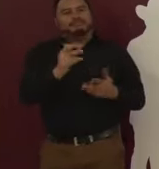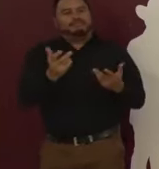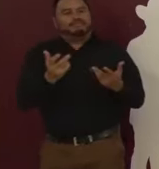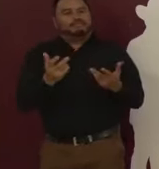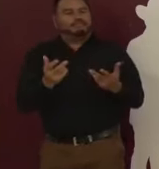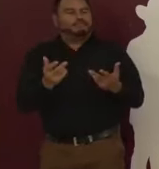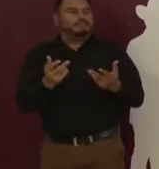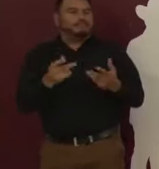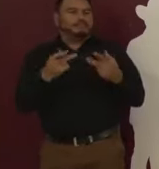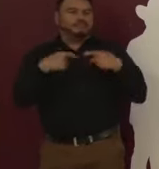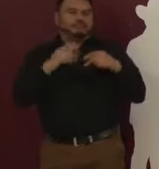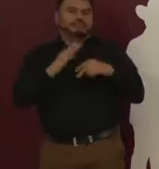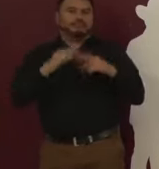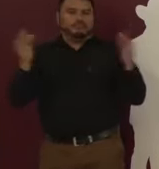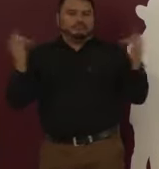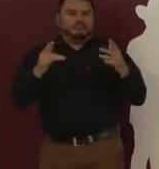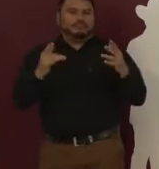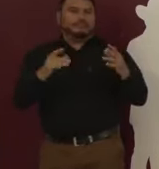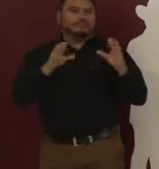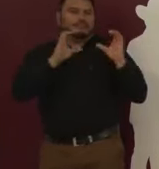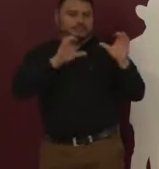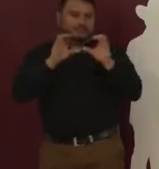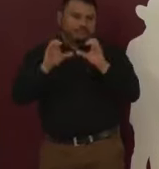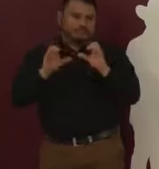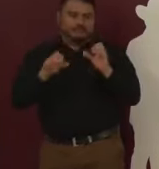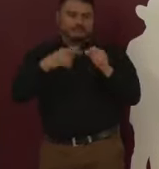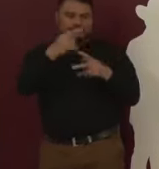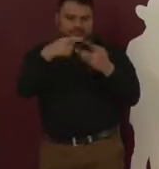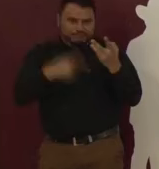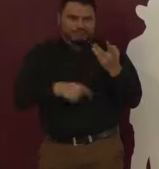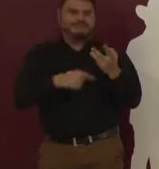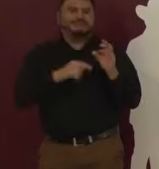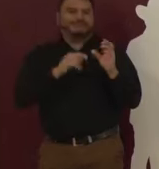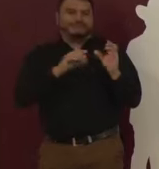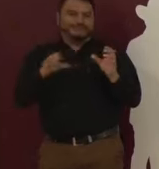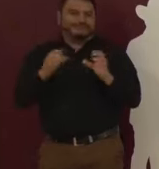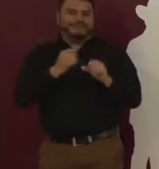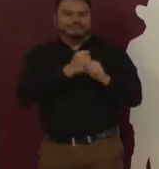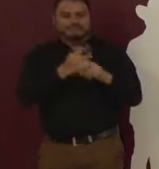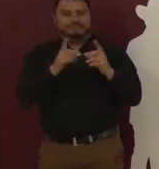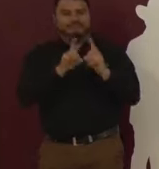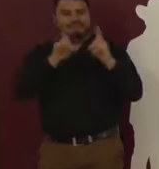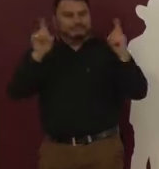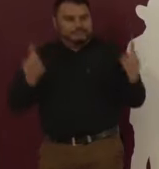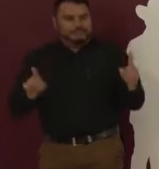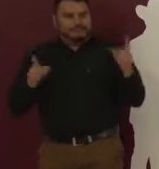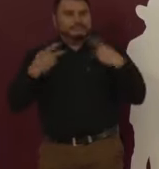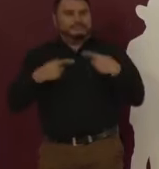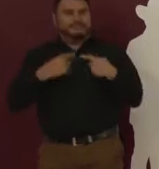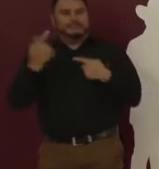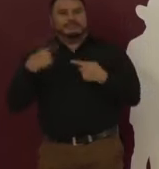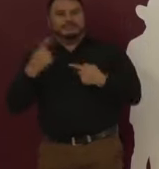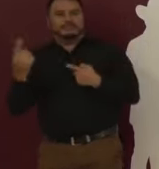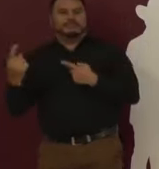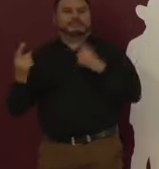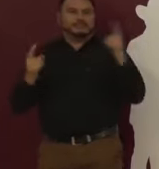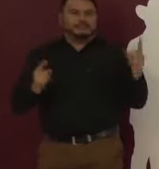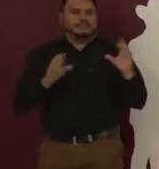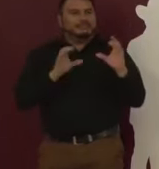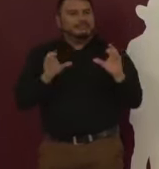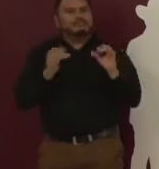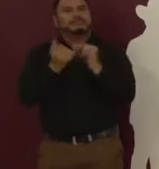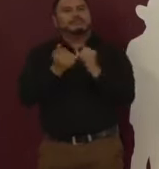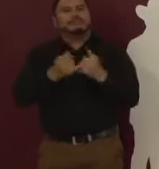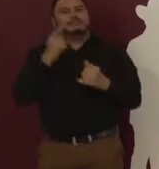pues se reúnan todos los protocolos de salud con la debida distancia entre uno y otro